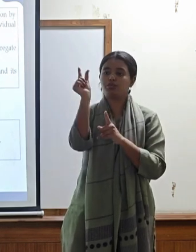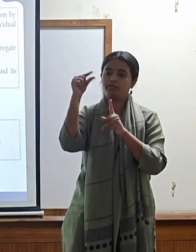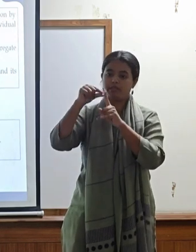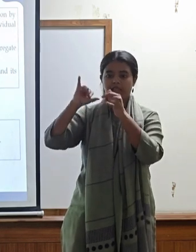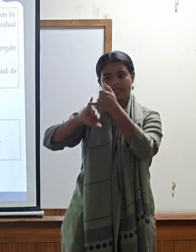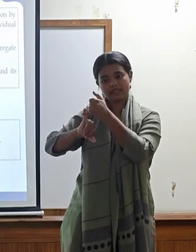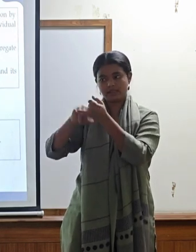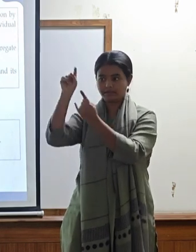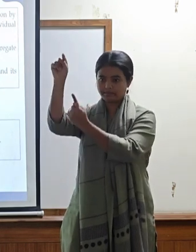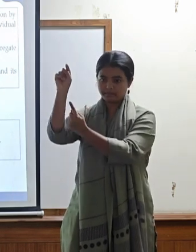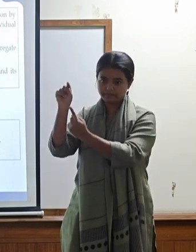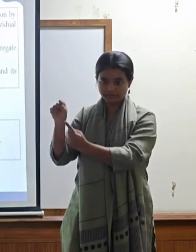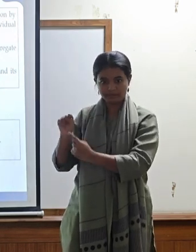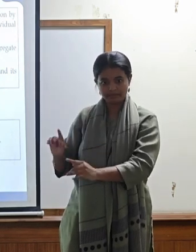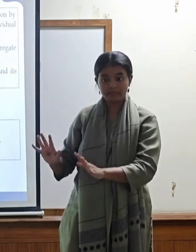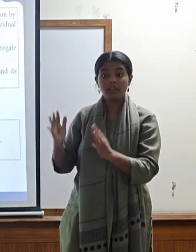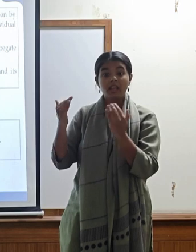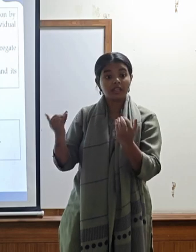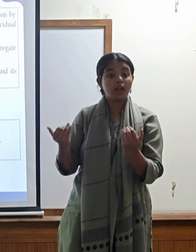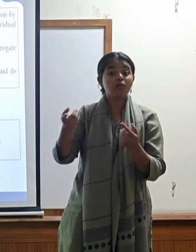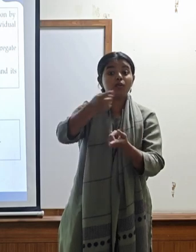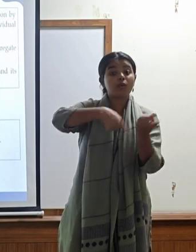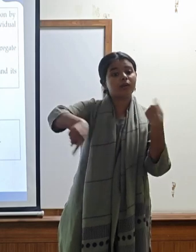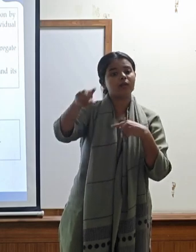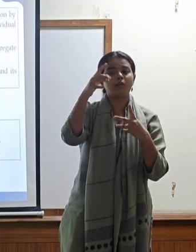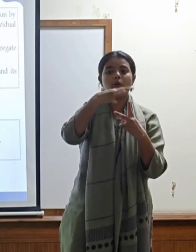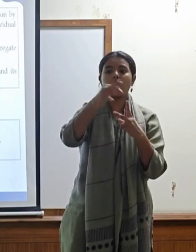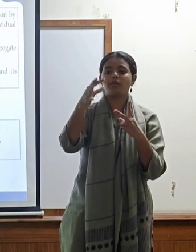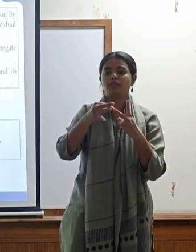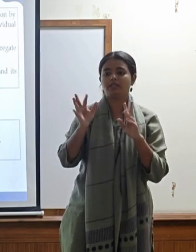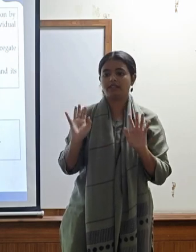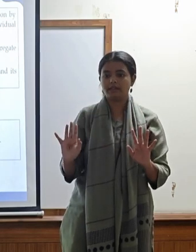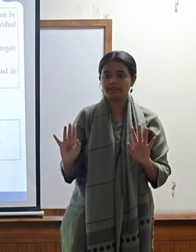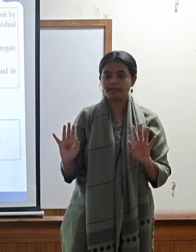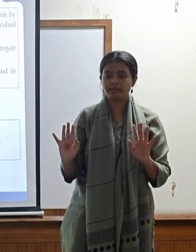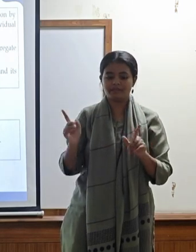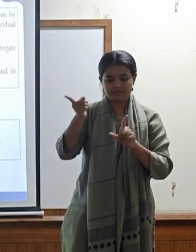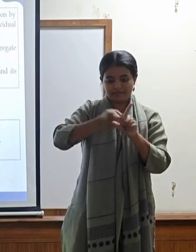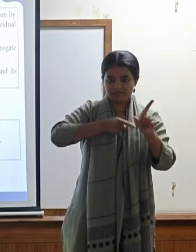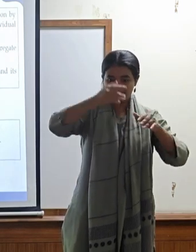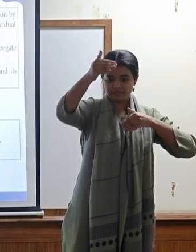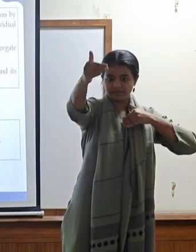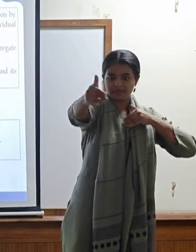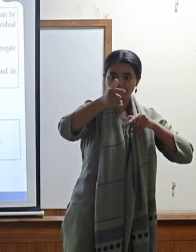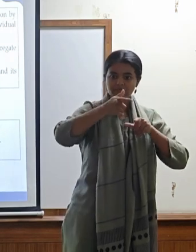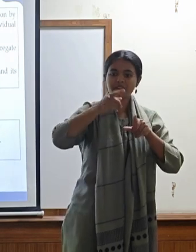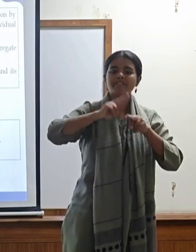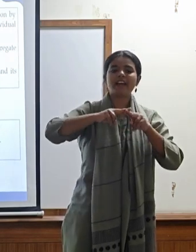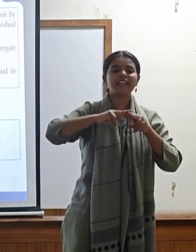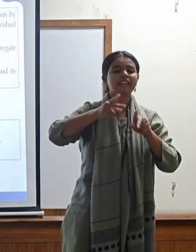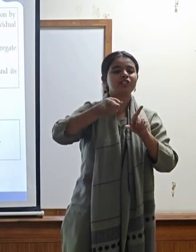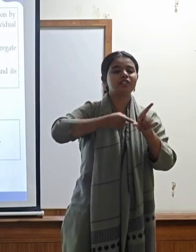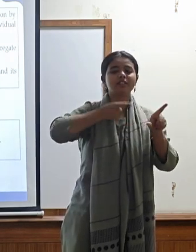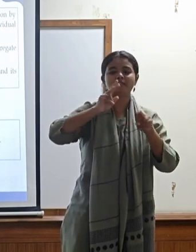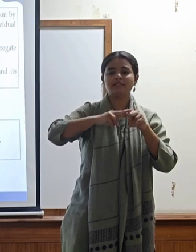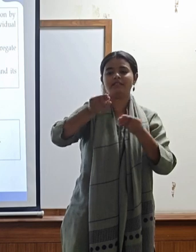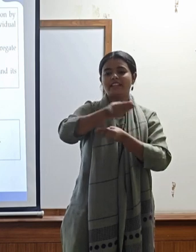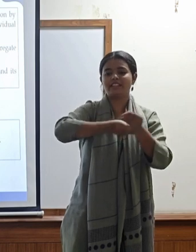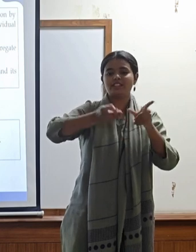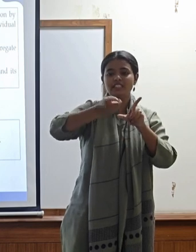आपके पास ऑप्शन है, एक फाइनेंशियल ईयर में आप अपनी इन्वेस्टमेंट चॉइस को 2 बार चूज